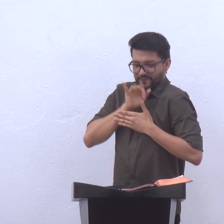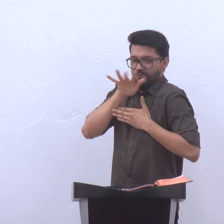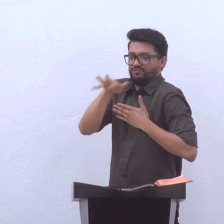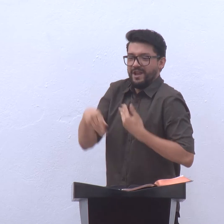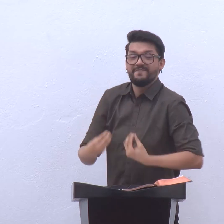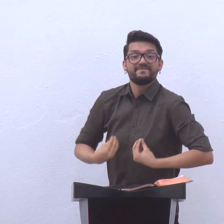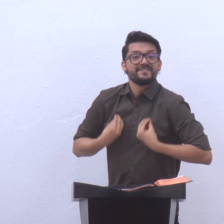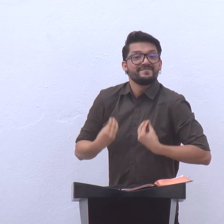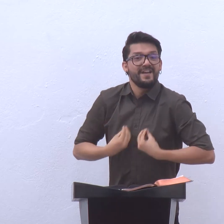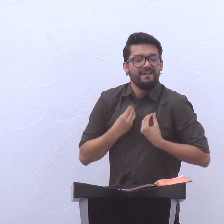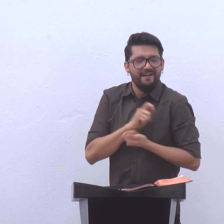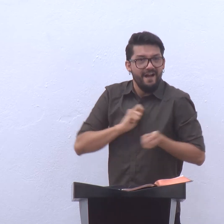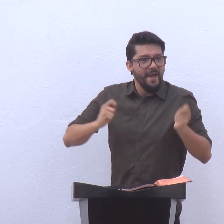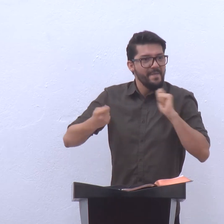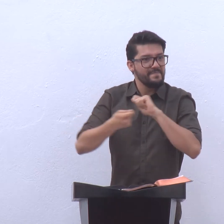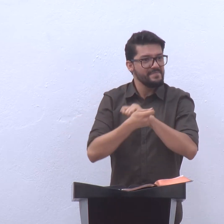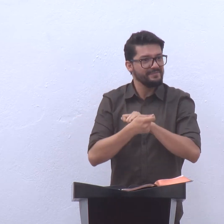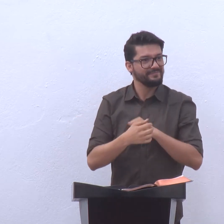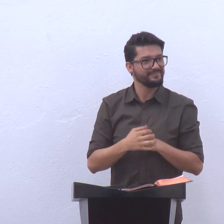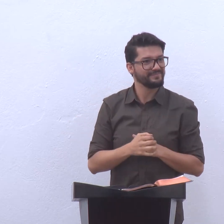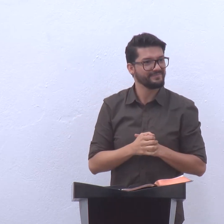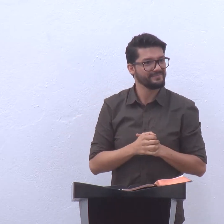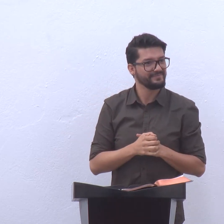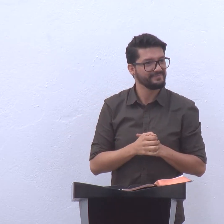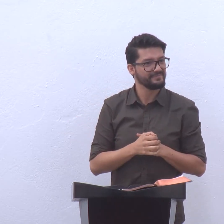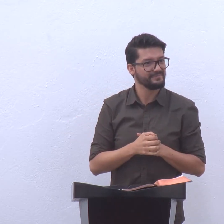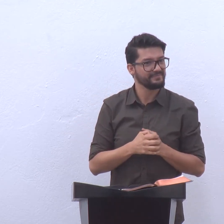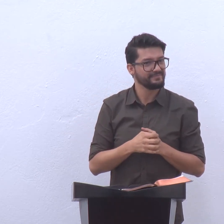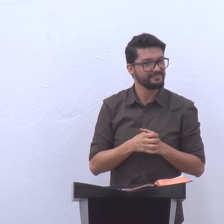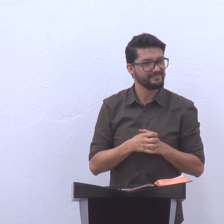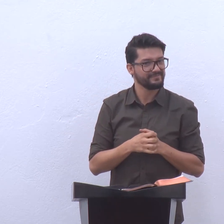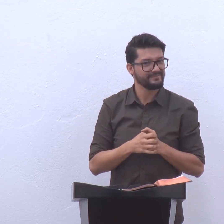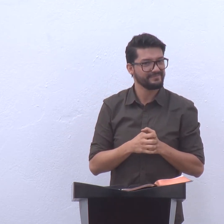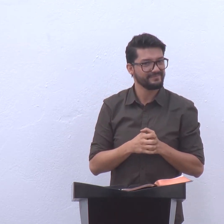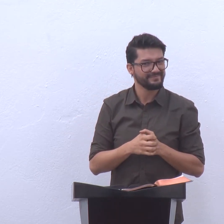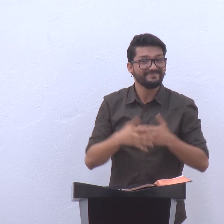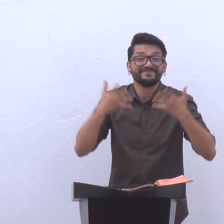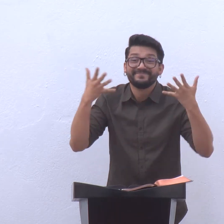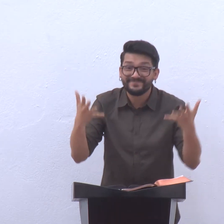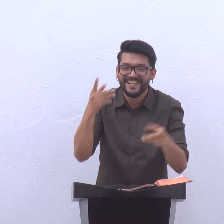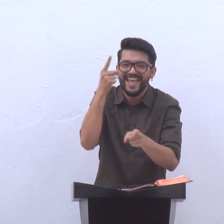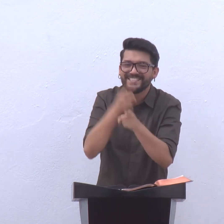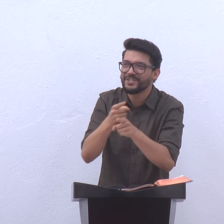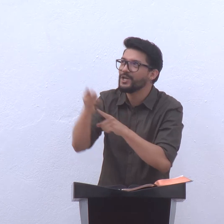esa agua que les limpia, esa agua que les salva, esa agua que les transforma.